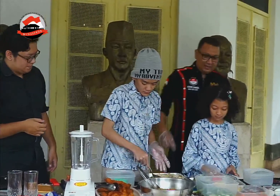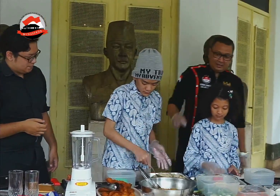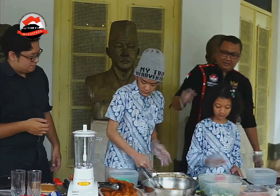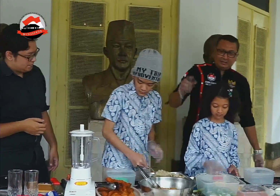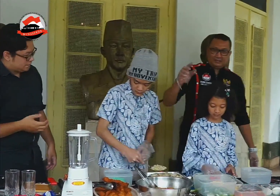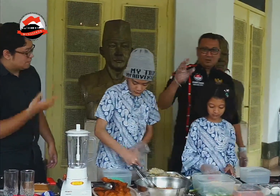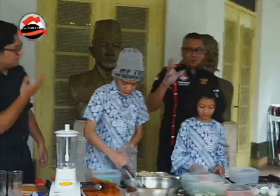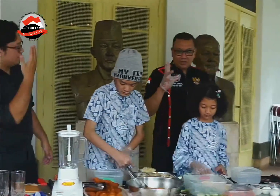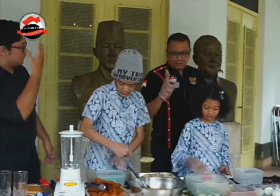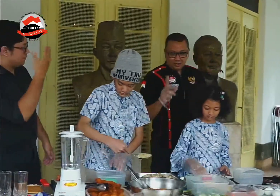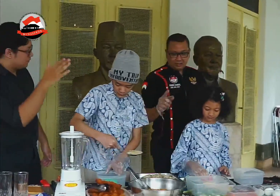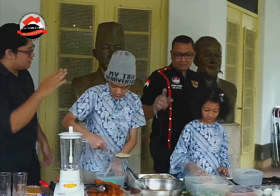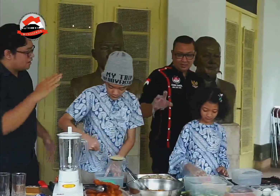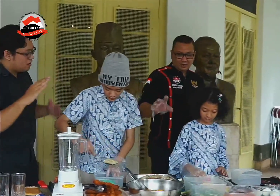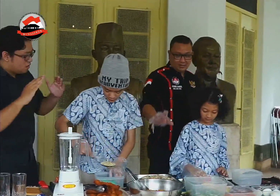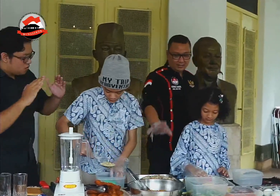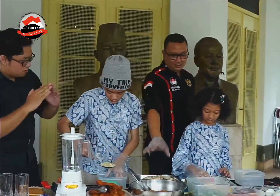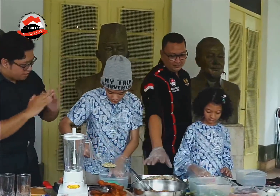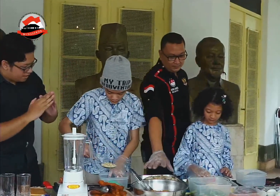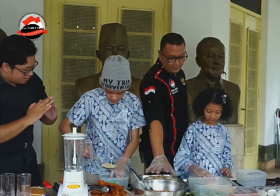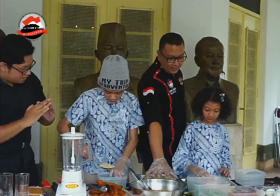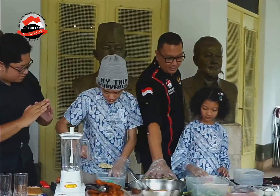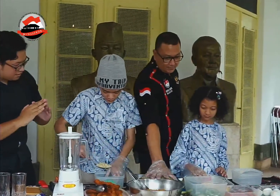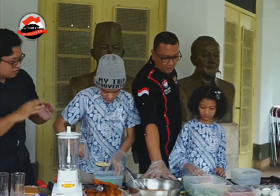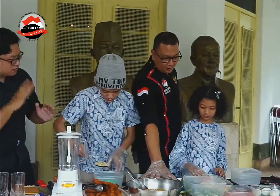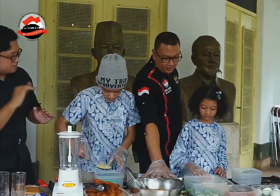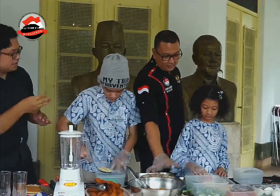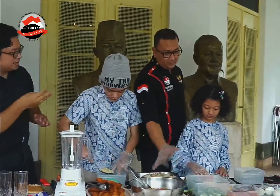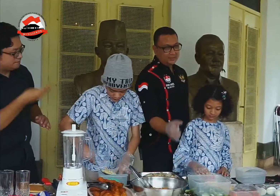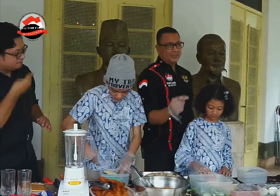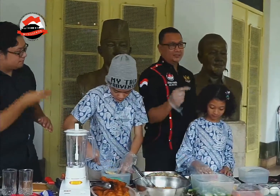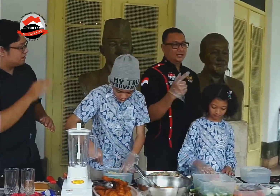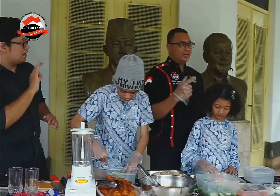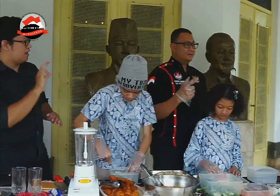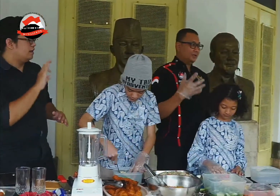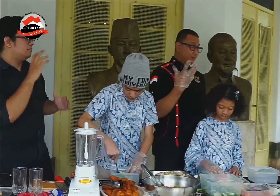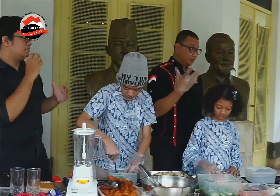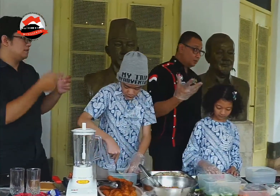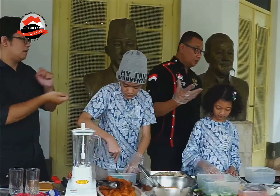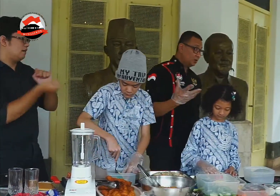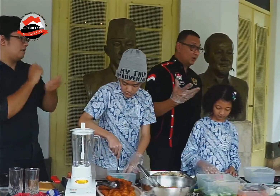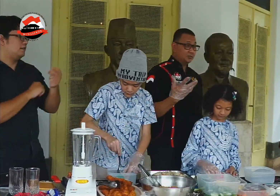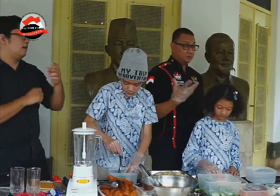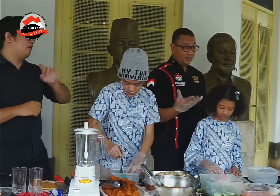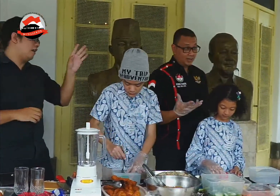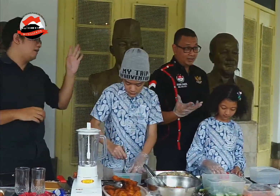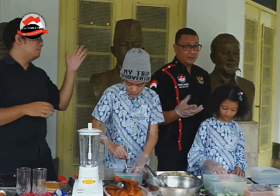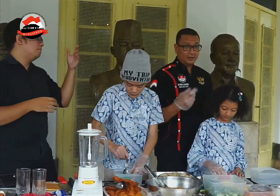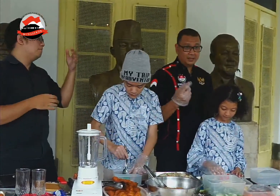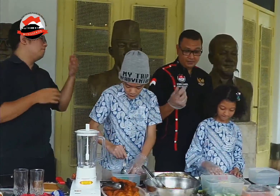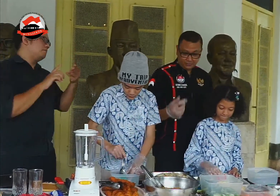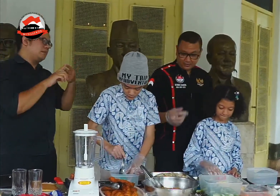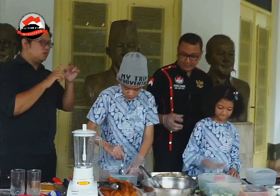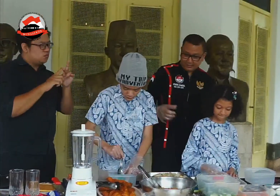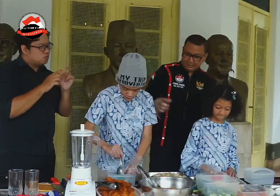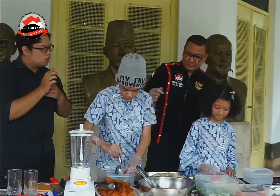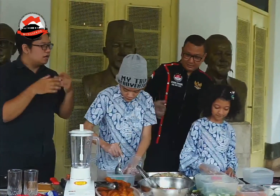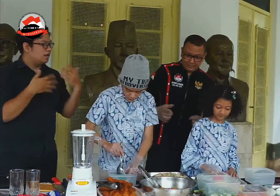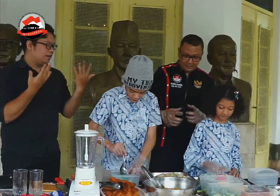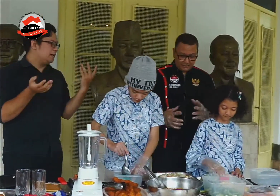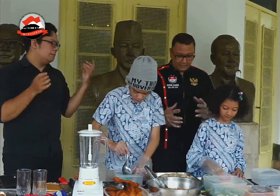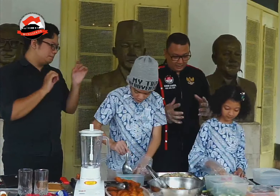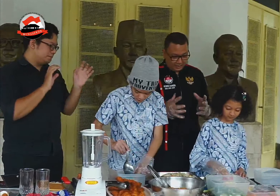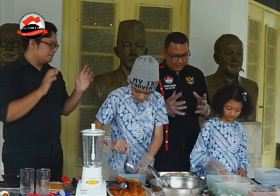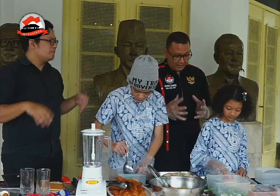nada seperti apa. Di rumah juga kalau seandainya nggak ada mie goreng, kita bisa ganti yang lain, pakai bihun. Kalau nggak suka ya pakai bihun. Nah, di